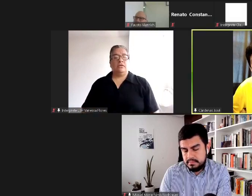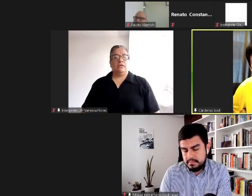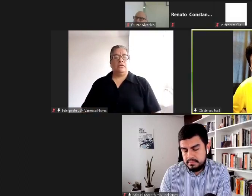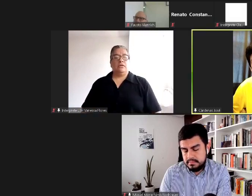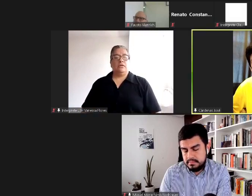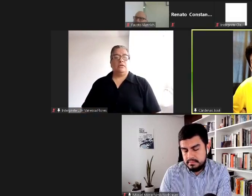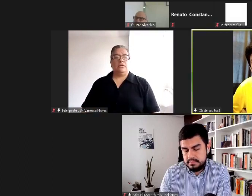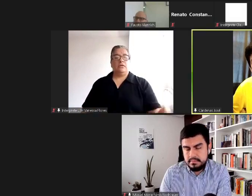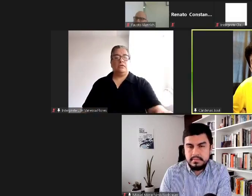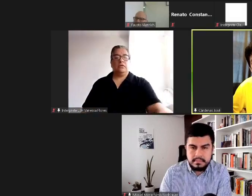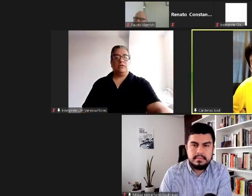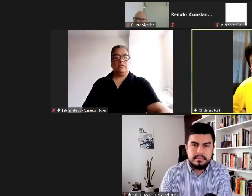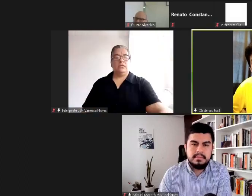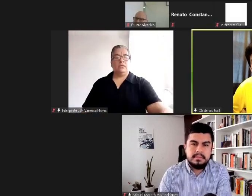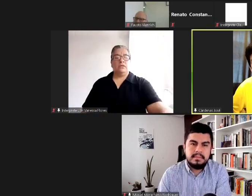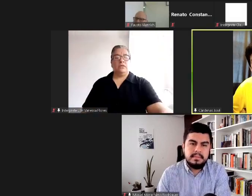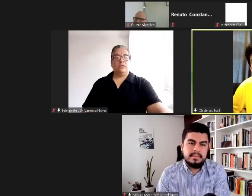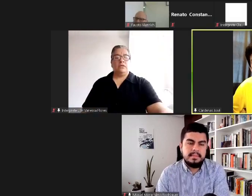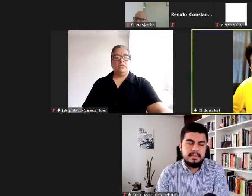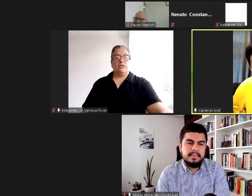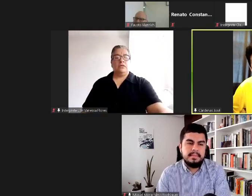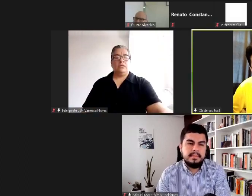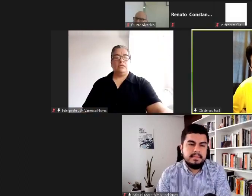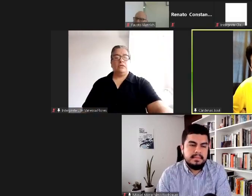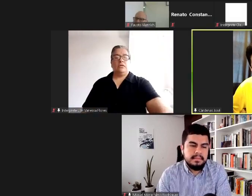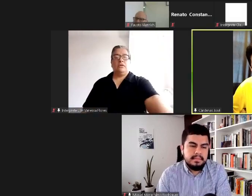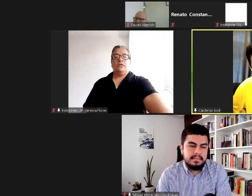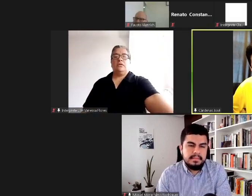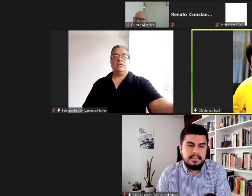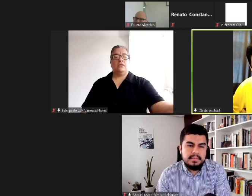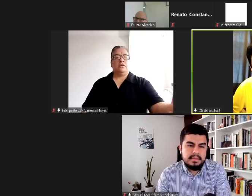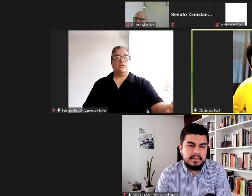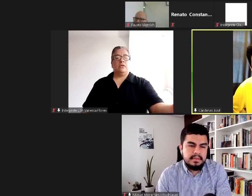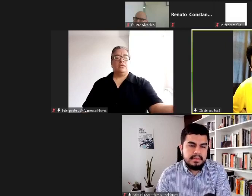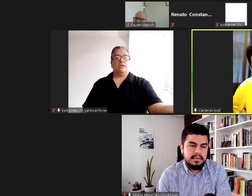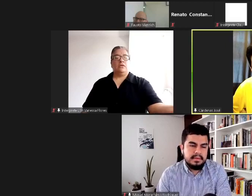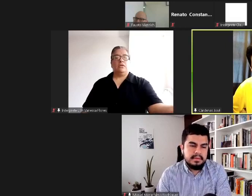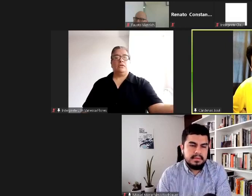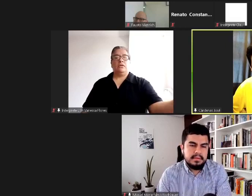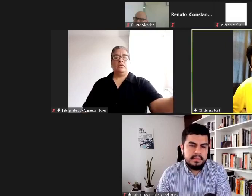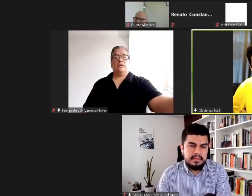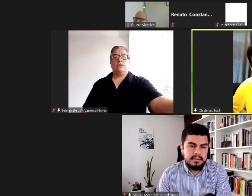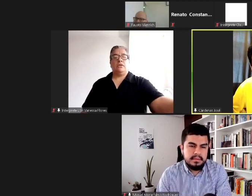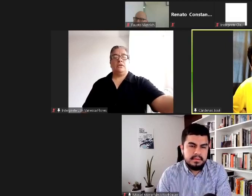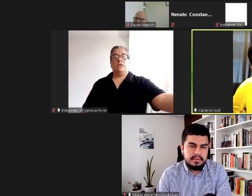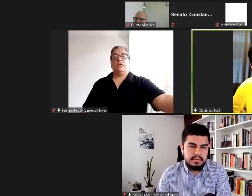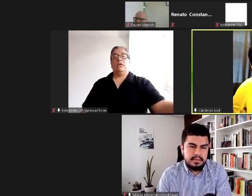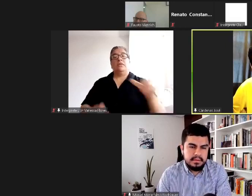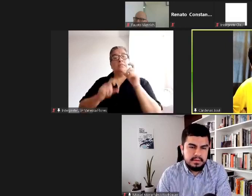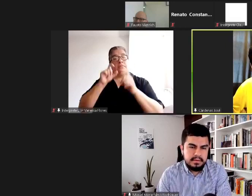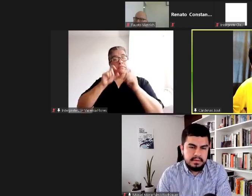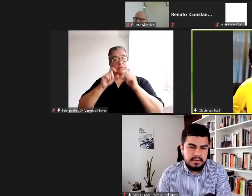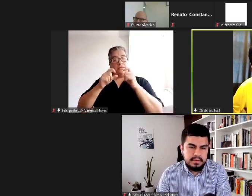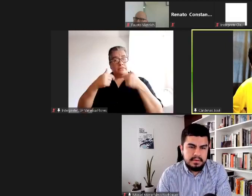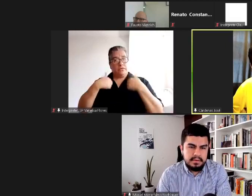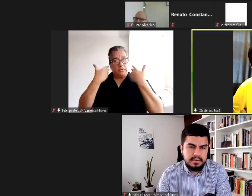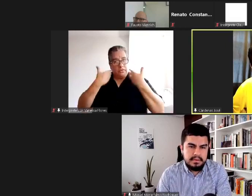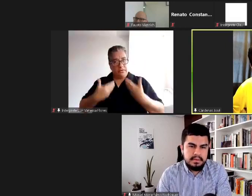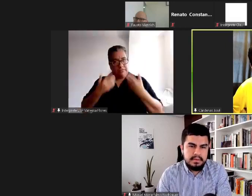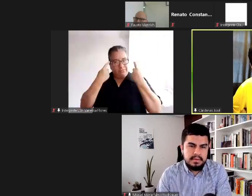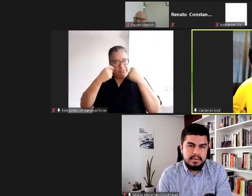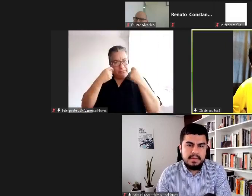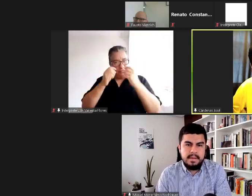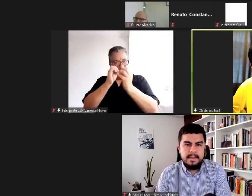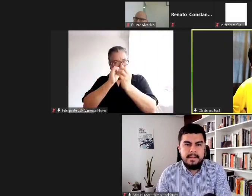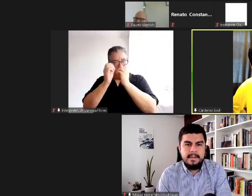creadores y también para las personas que, como en mi caso, intentamos adaptar contenidos culturales